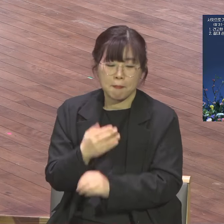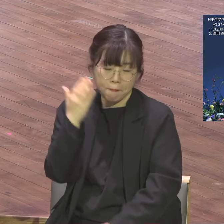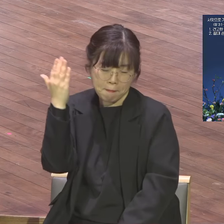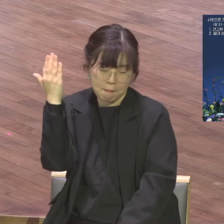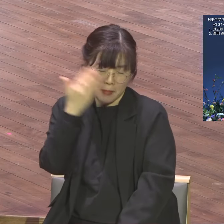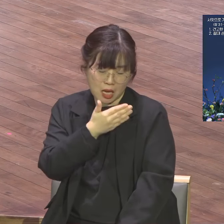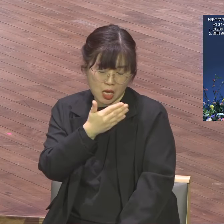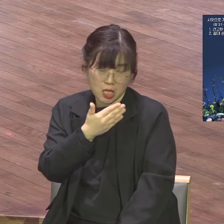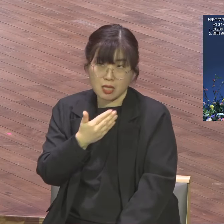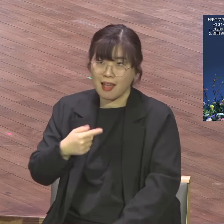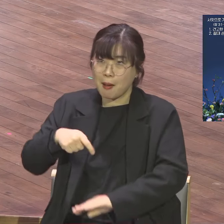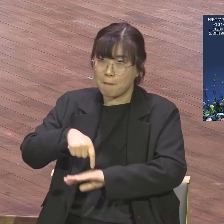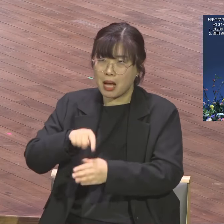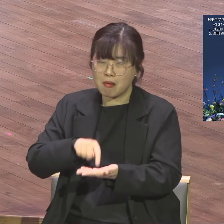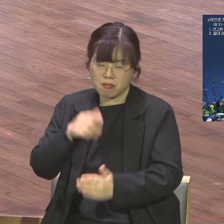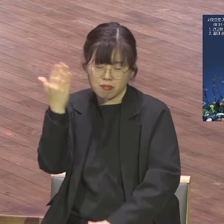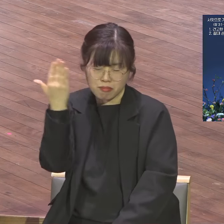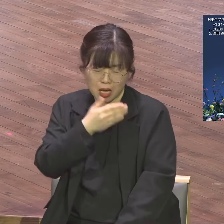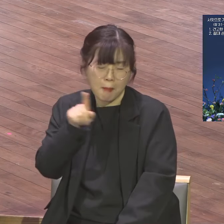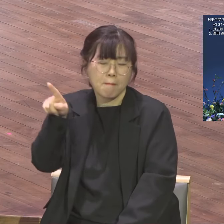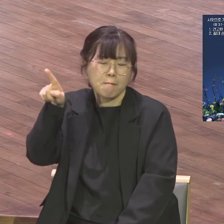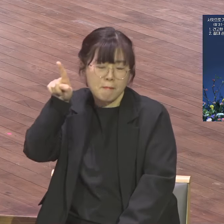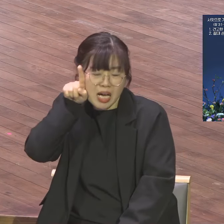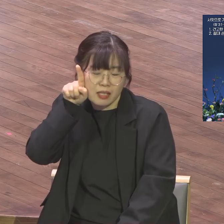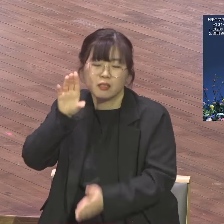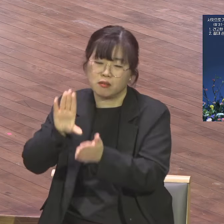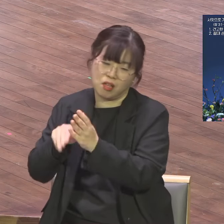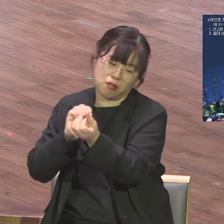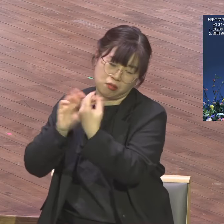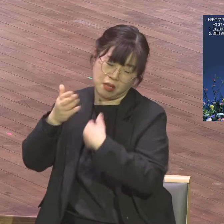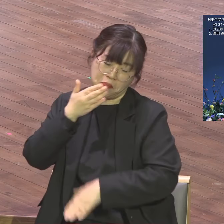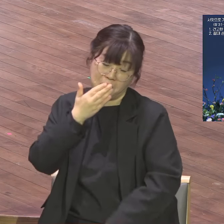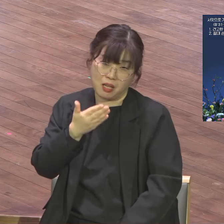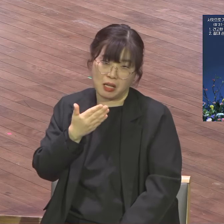조금만 있어도 안 돼요. 성령이 얼마나 예민한지